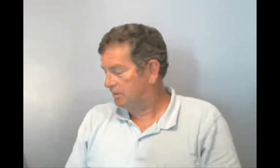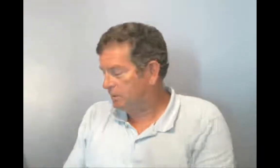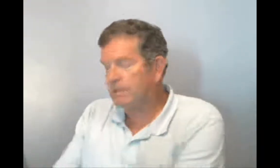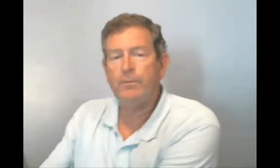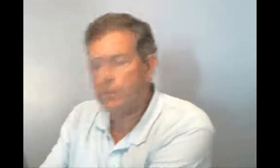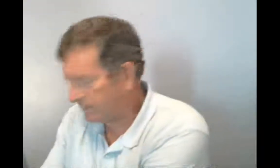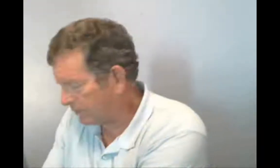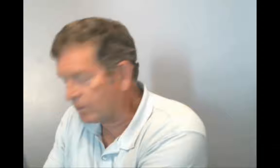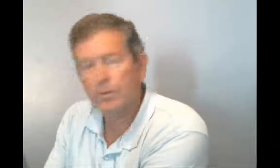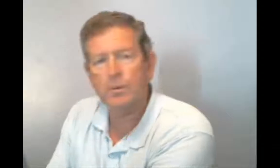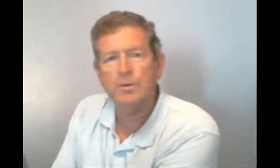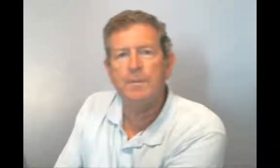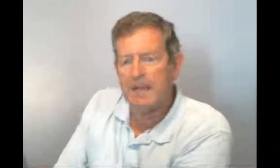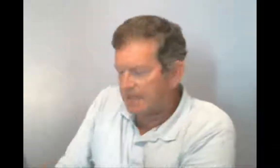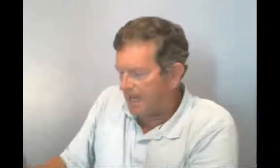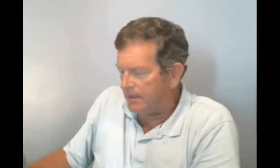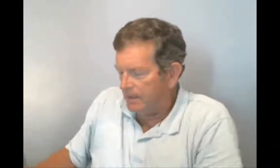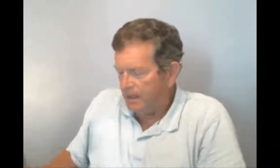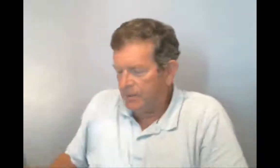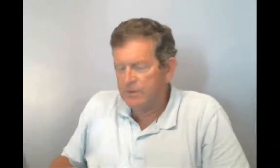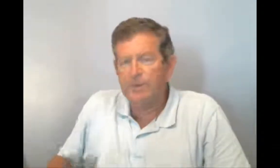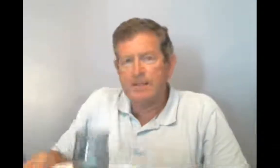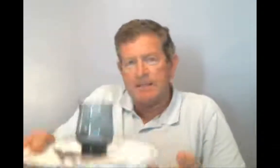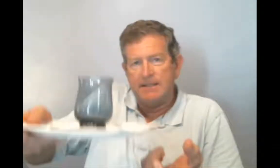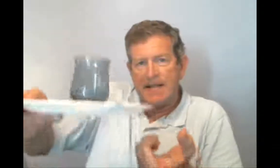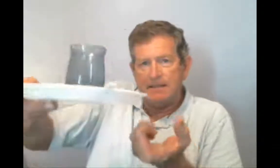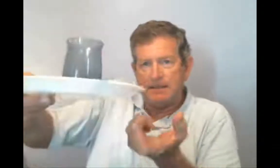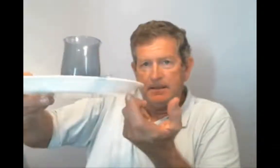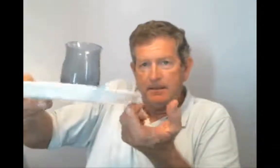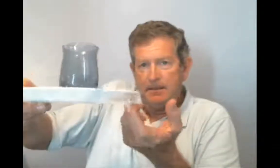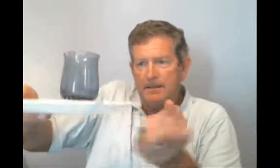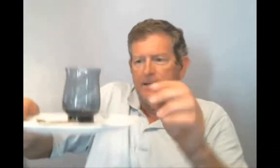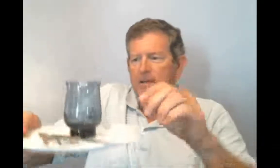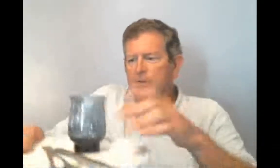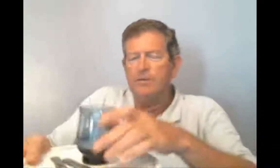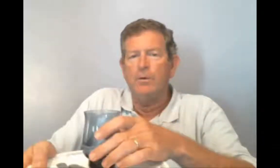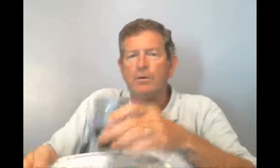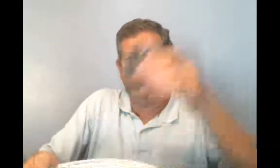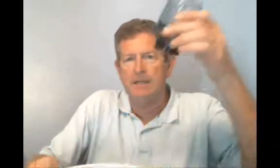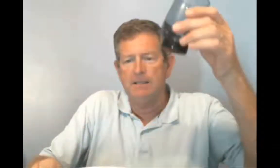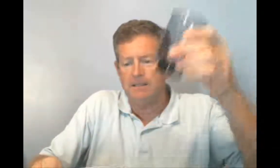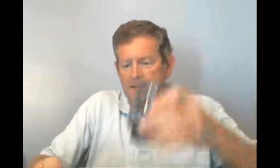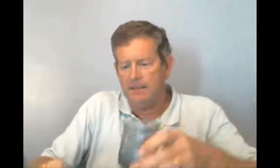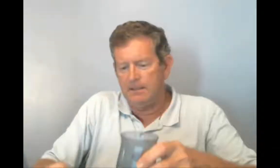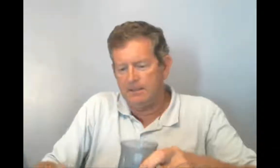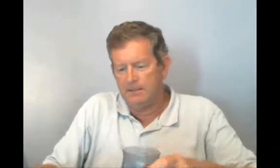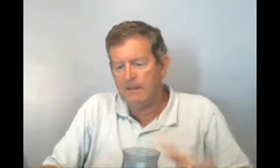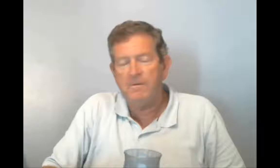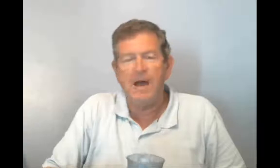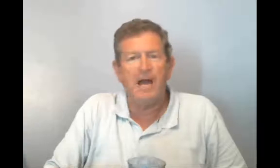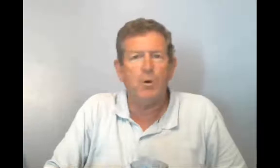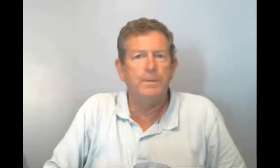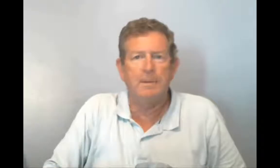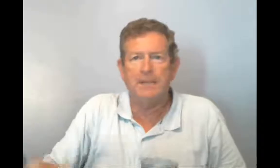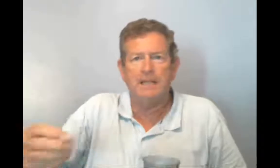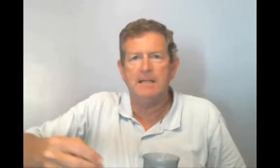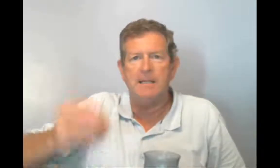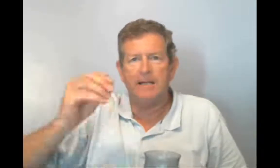nous avons, donc quand on se met à table, nous avons des assiettes, nous avons des verres ou bien peut-être des tasses pour